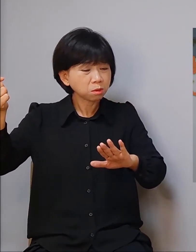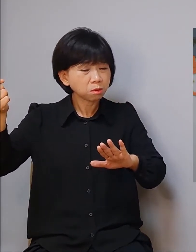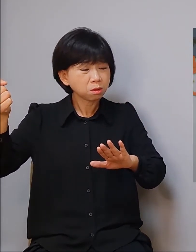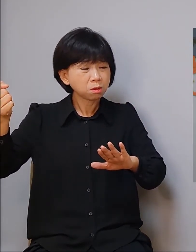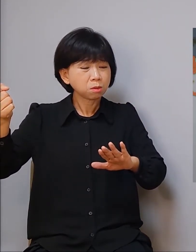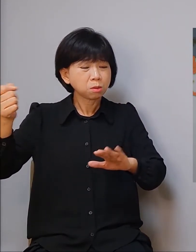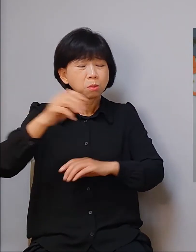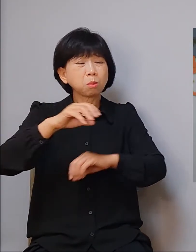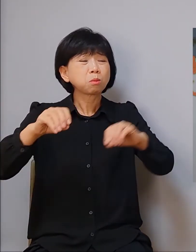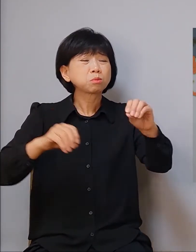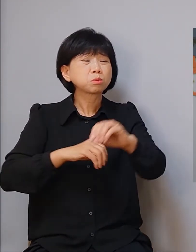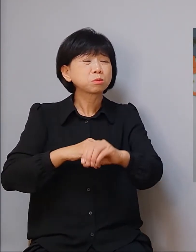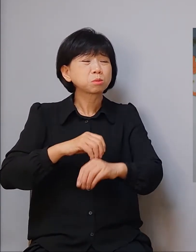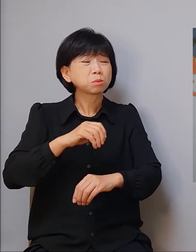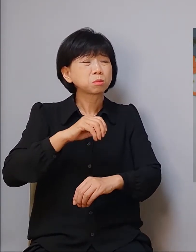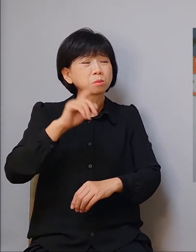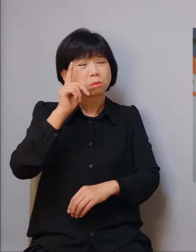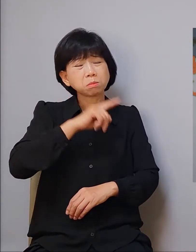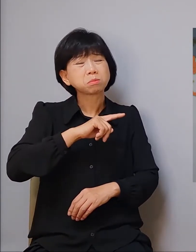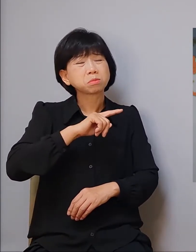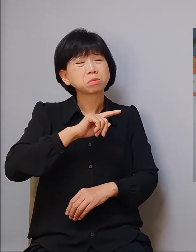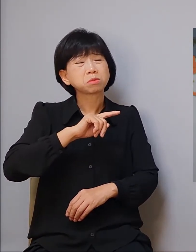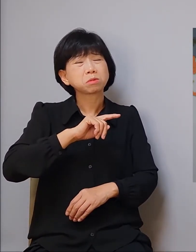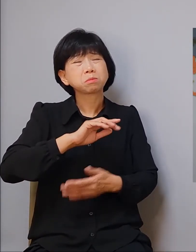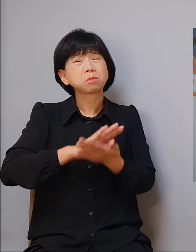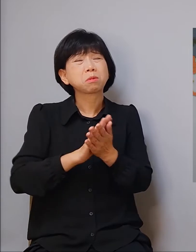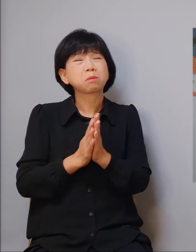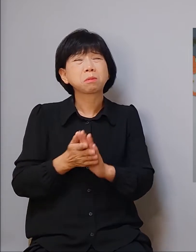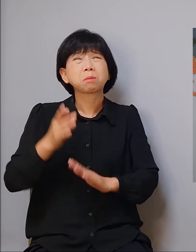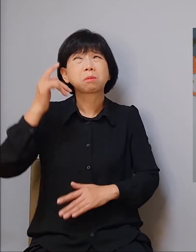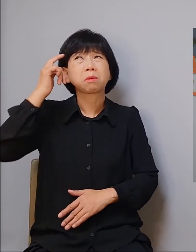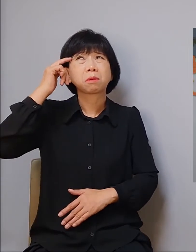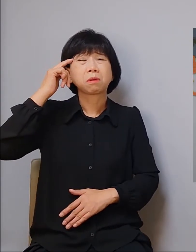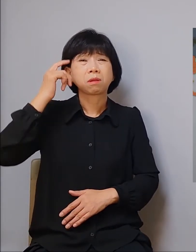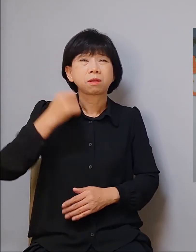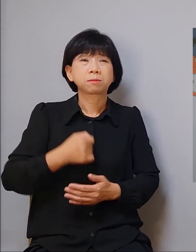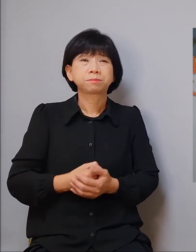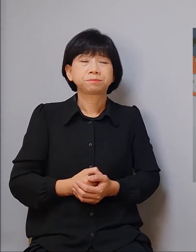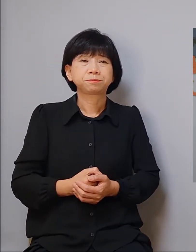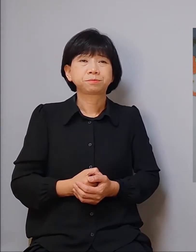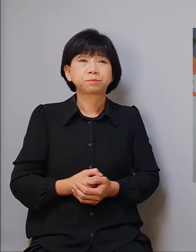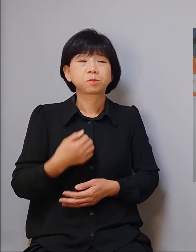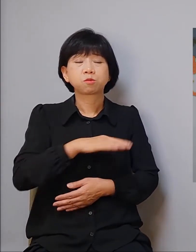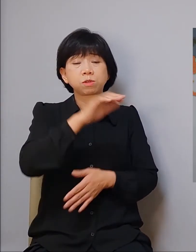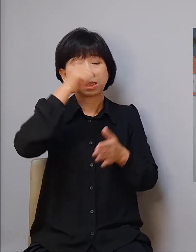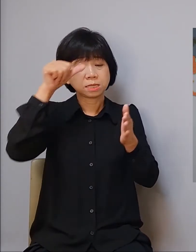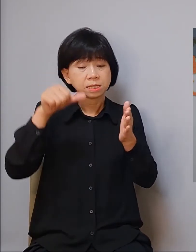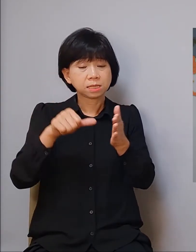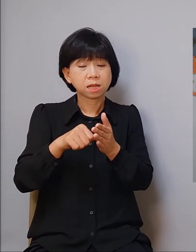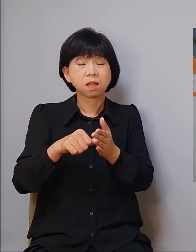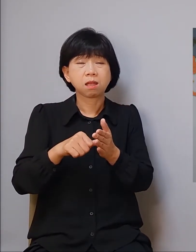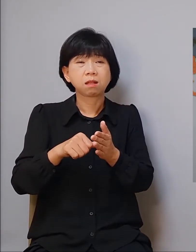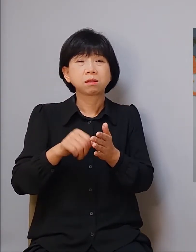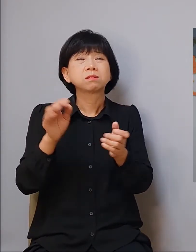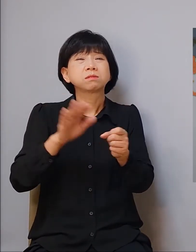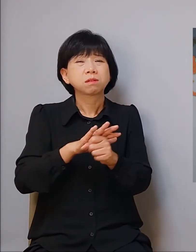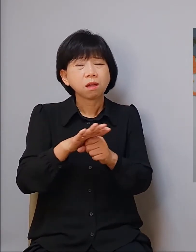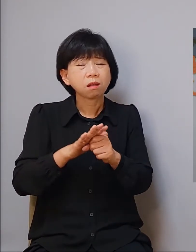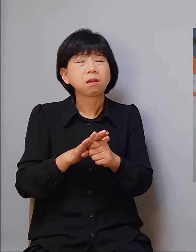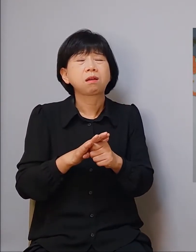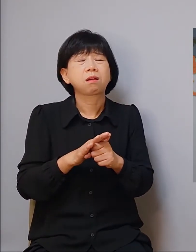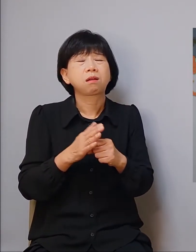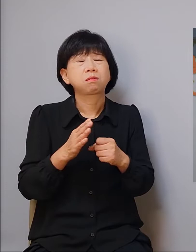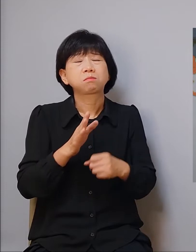꼬이는 거죠. 분명 하나님께서 우리의 인생을 살아가게 만드시는데,